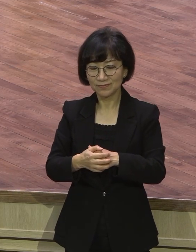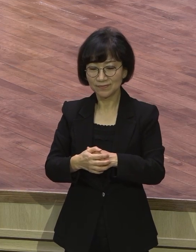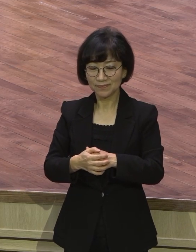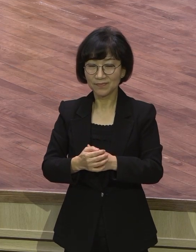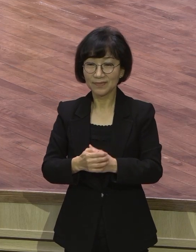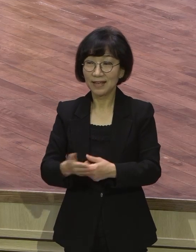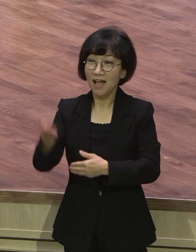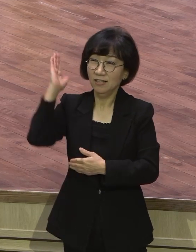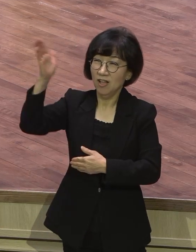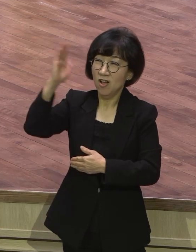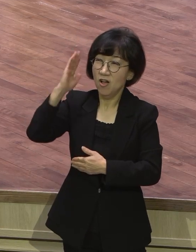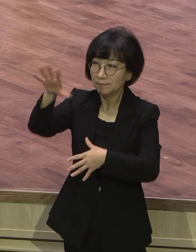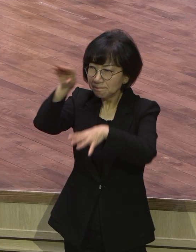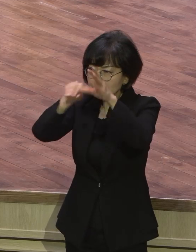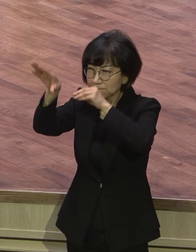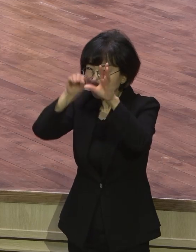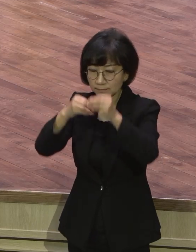변화가 없어요.